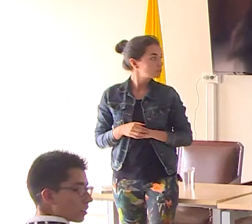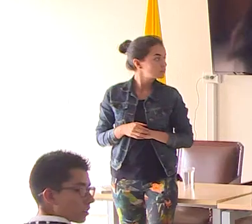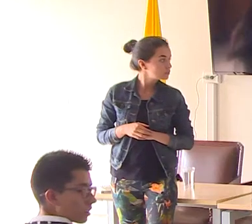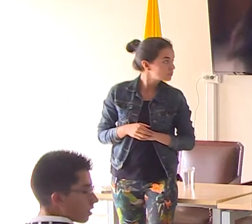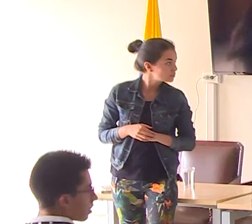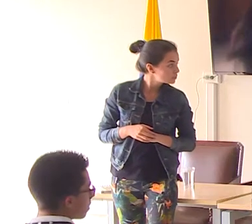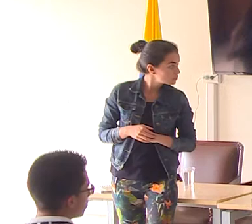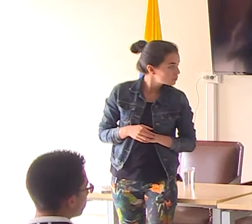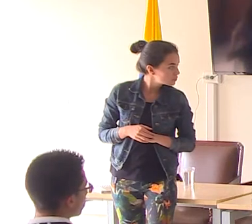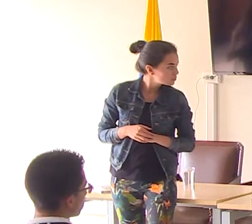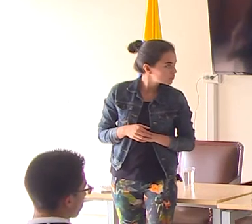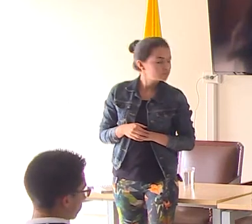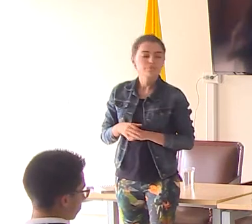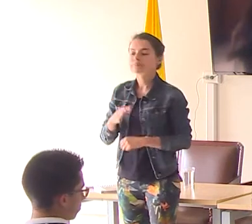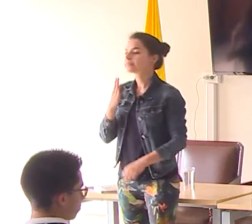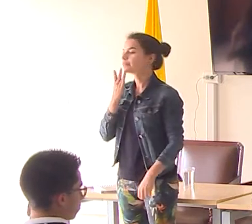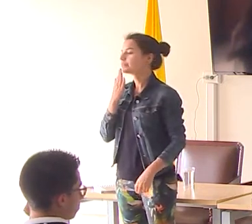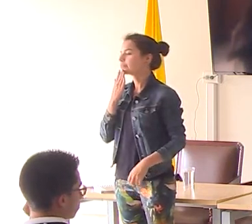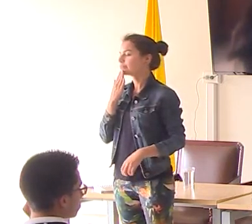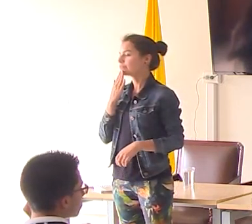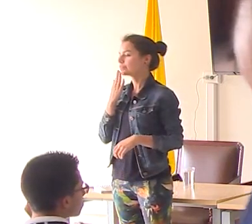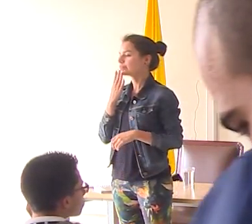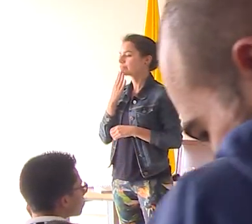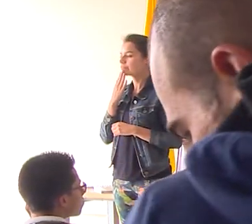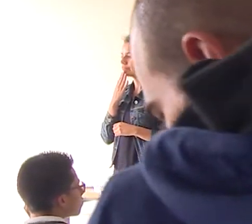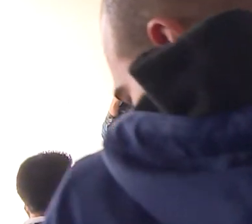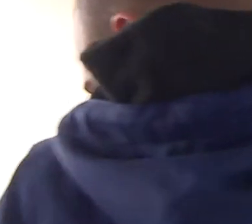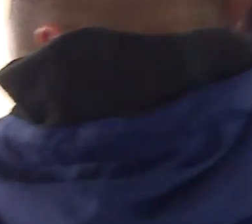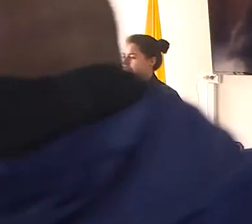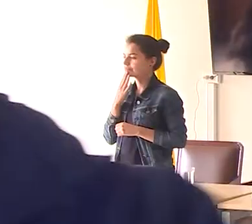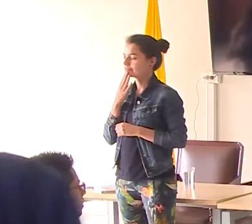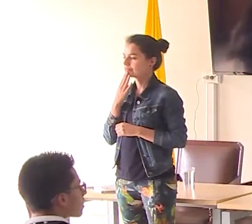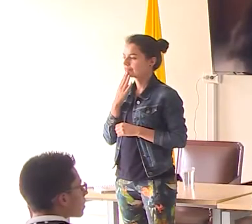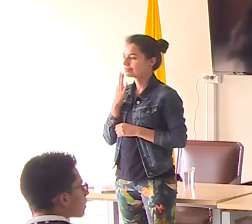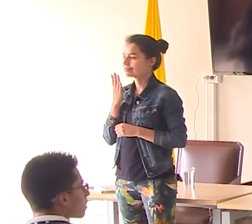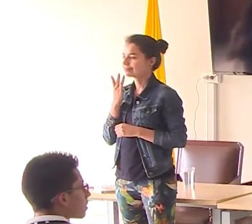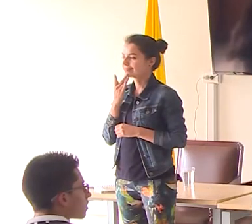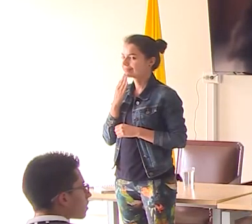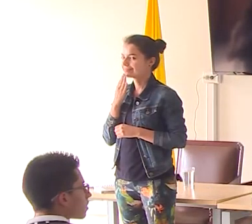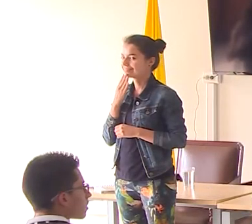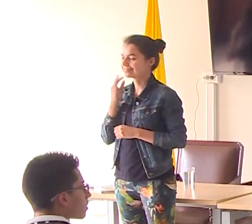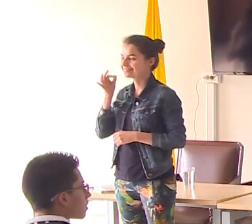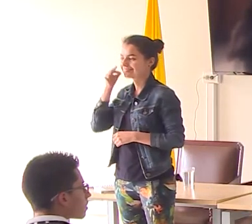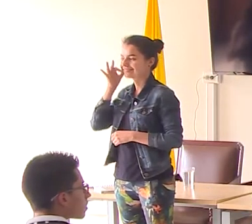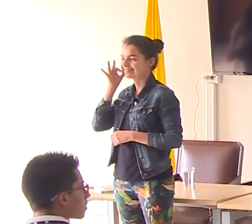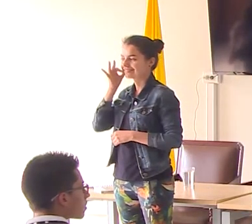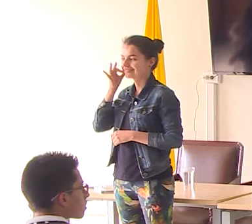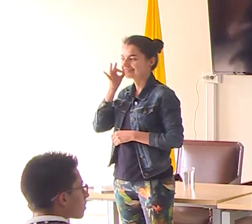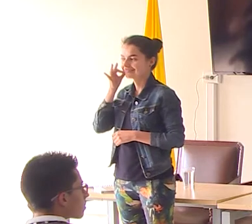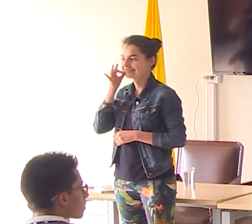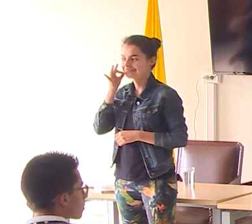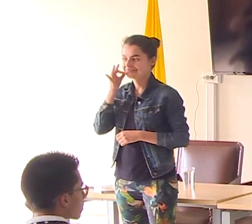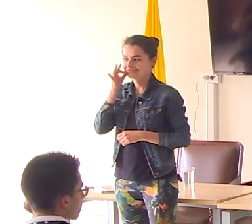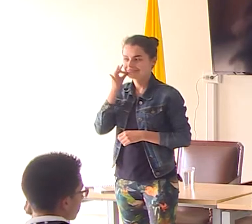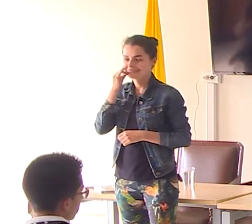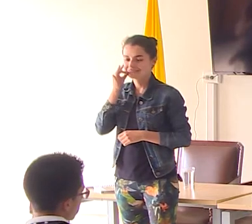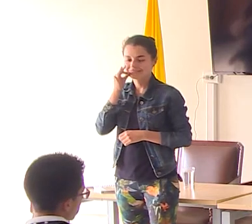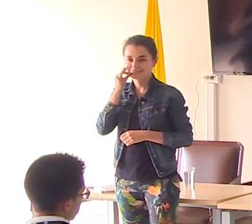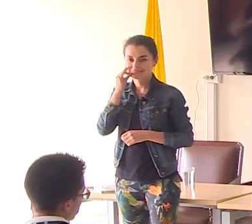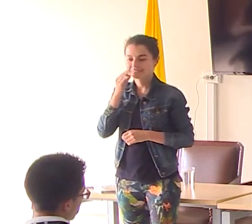estos son los suelos que eran los suelos de expansión a principios del 2000 con él cuando se formuló el pot